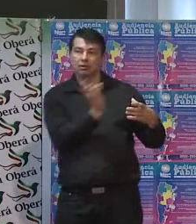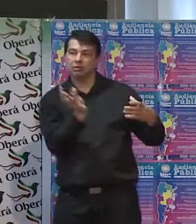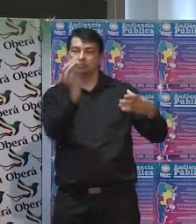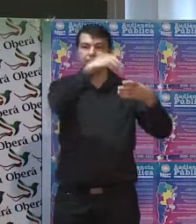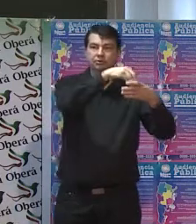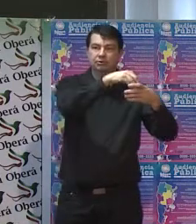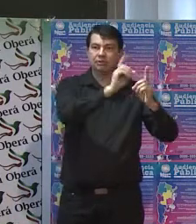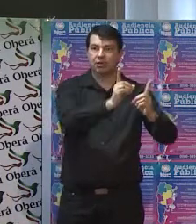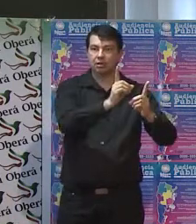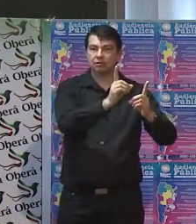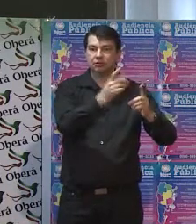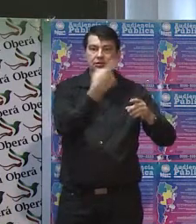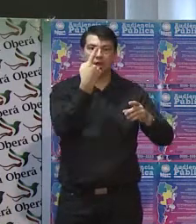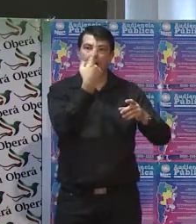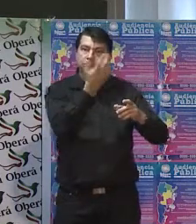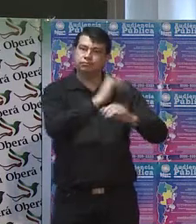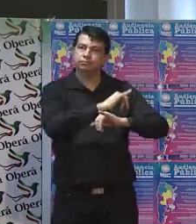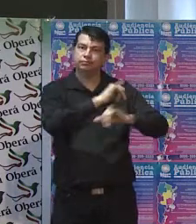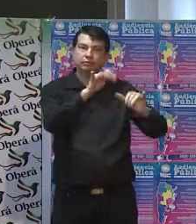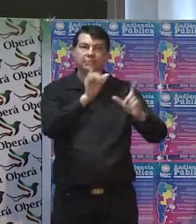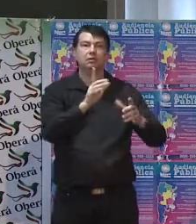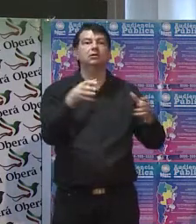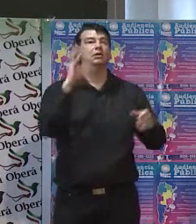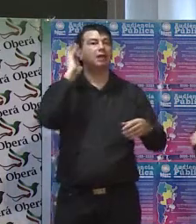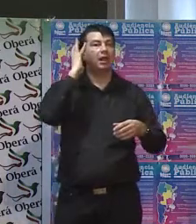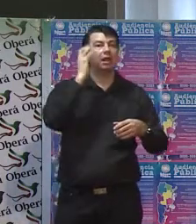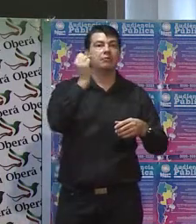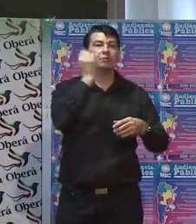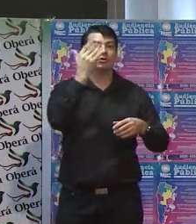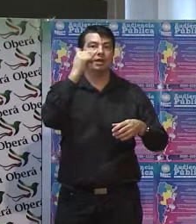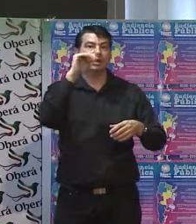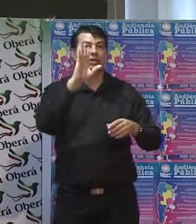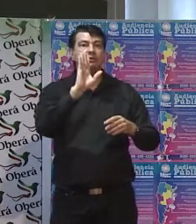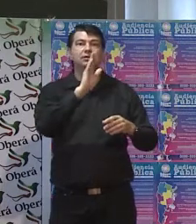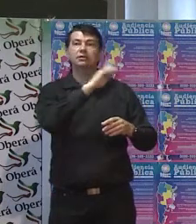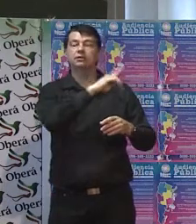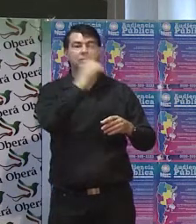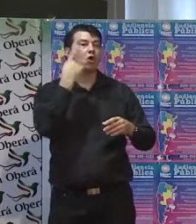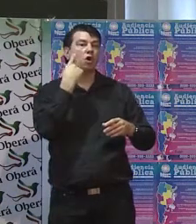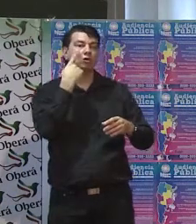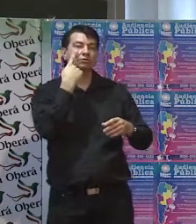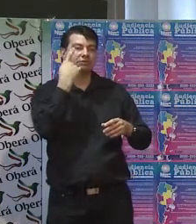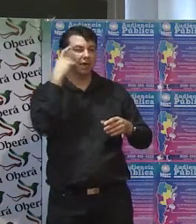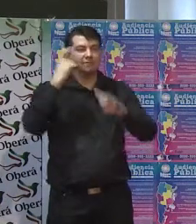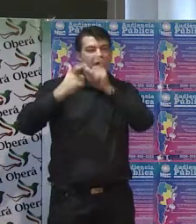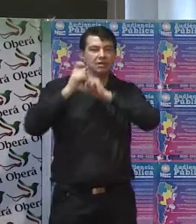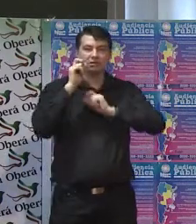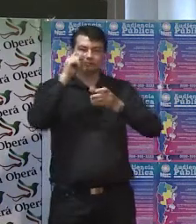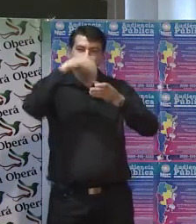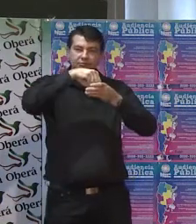interés. Para valorar este medio de comunicación, lo más importante es conocerlo y vivir la experiencia de la misma.